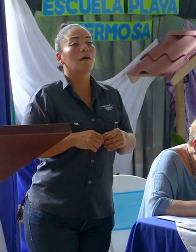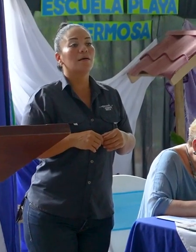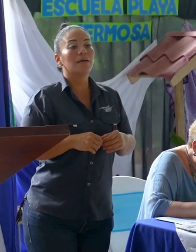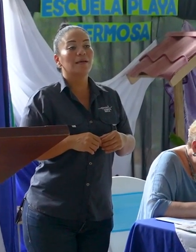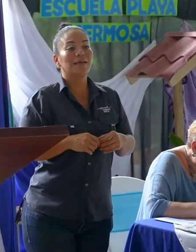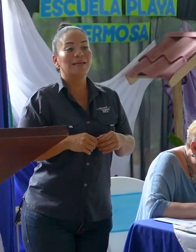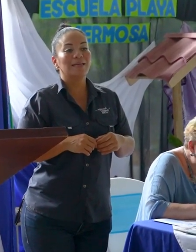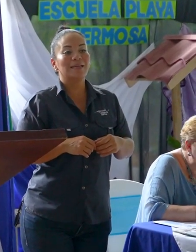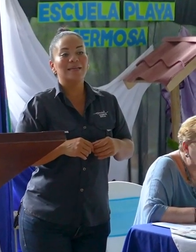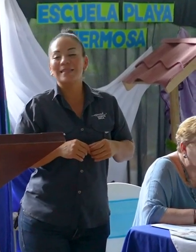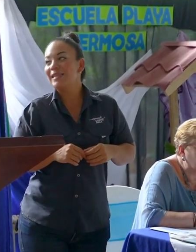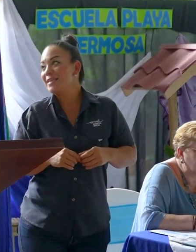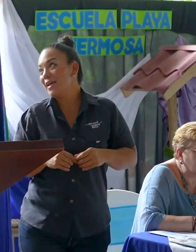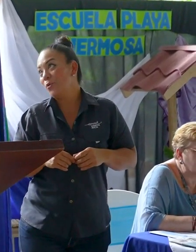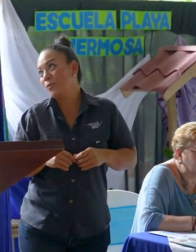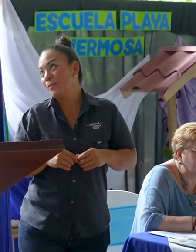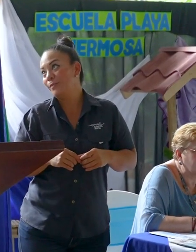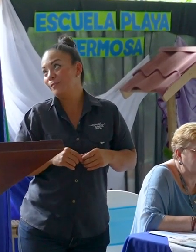¿Ah?